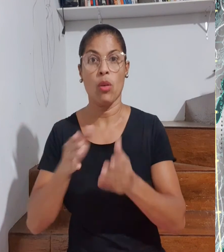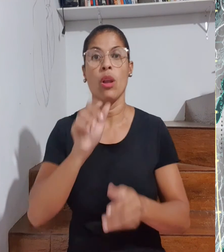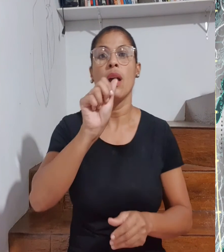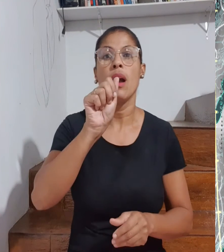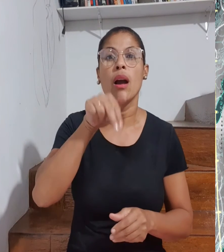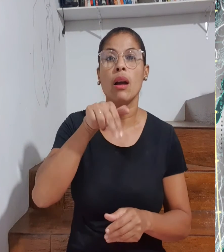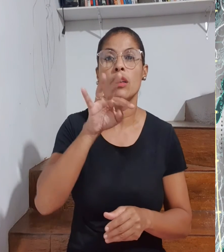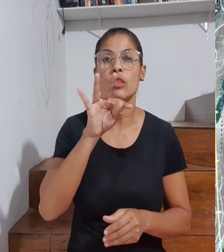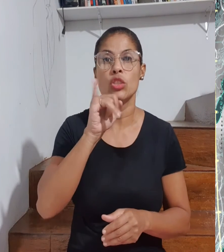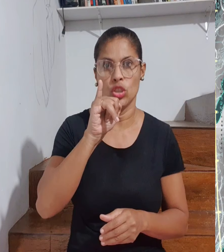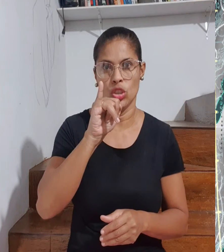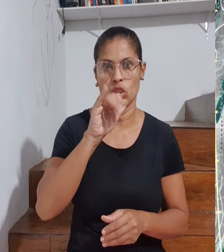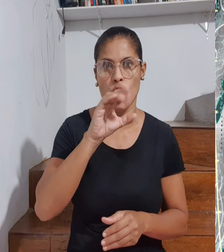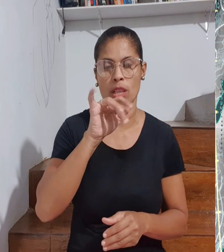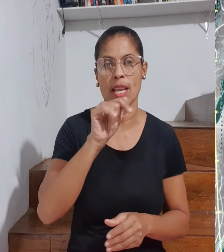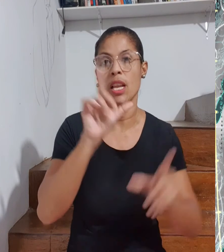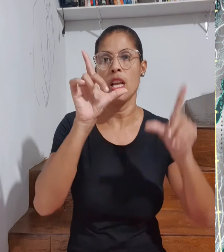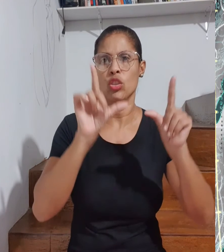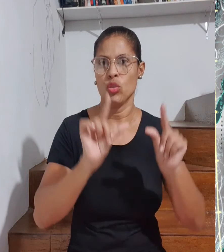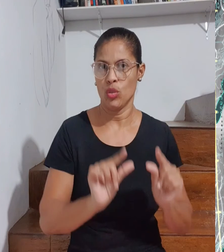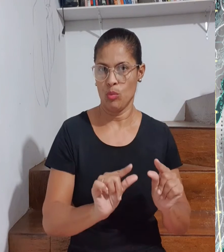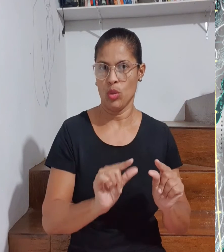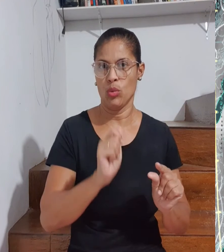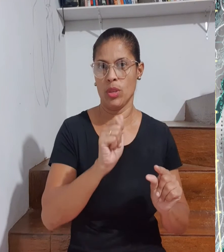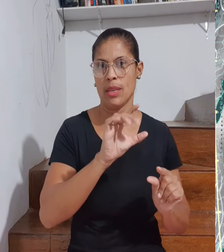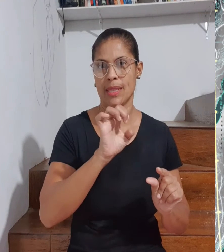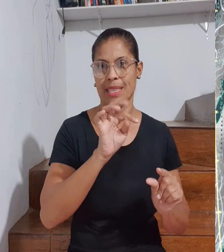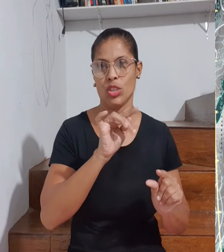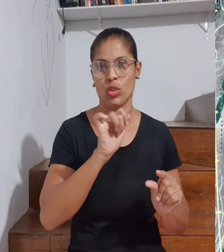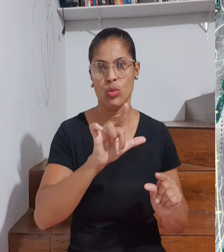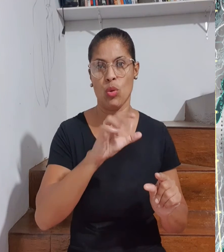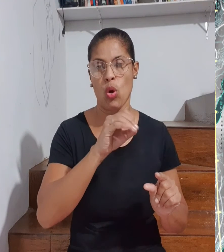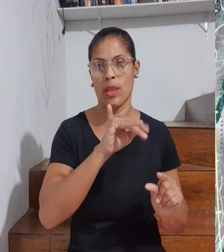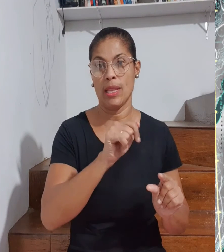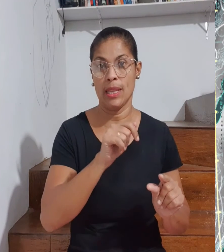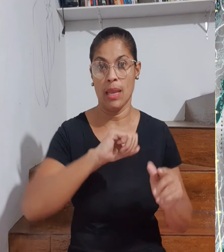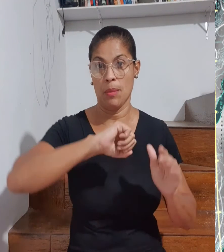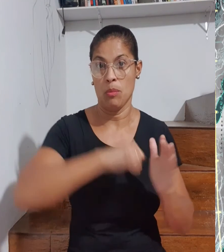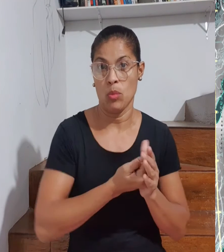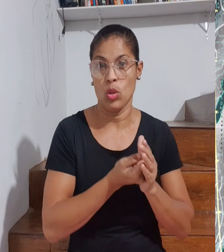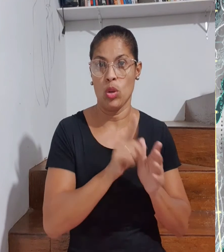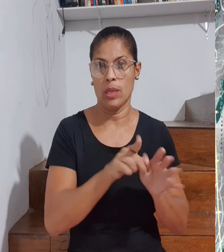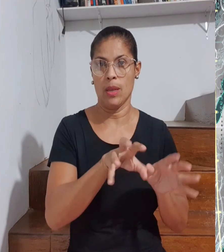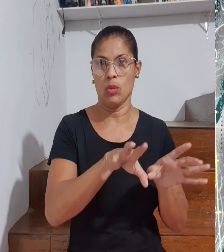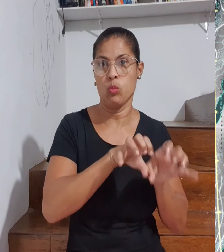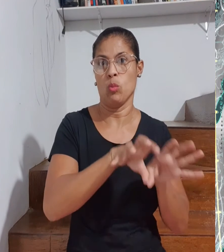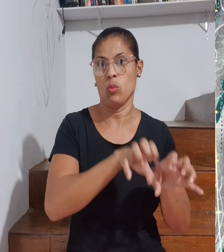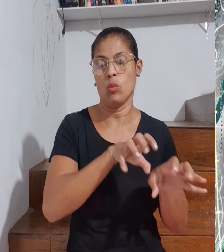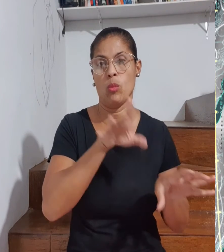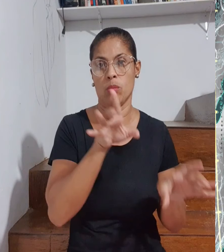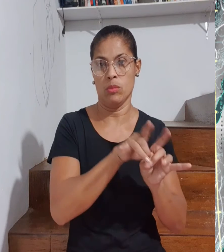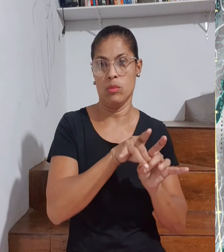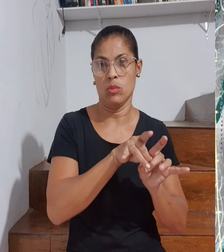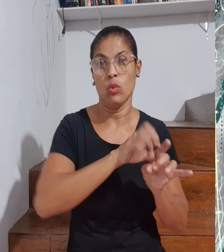drogas anticolinérgicas, aquelas que diminuem a atividade da acetilcolina seja pelo bloqueio direto de seus